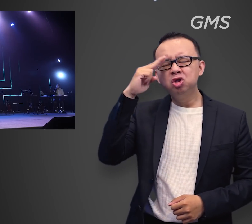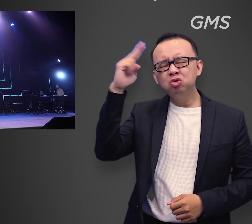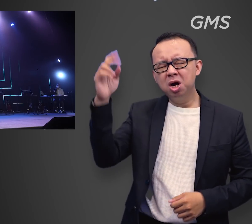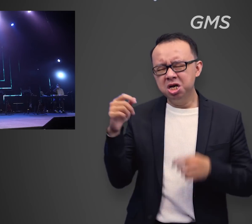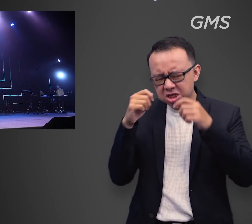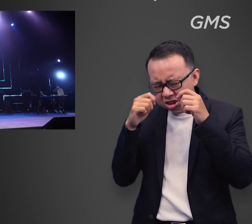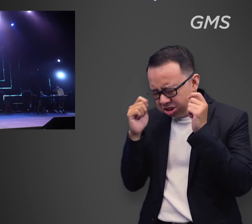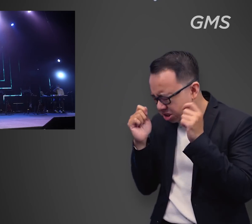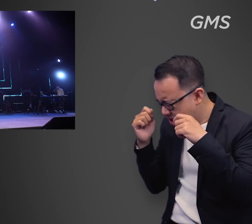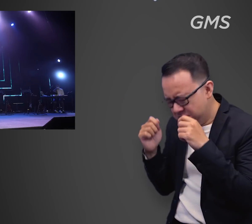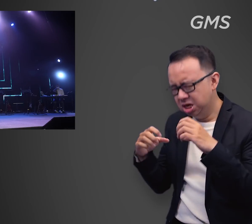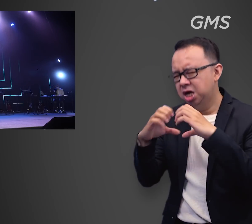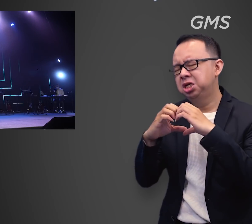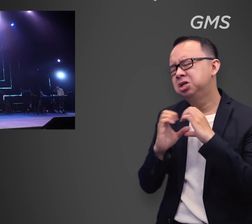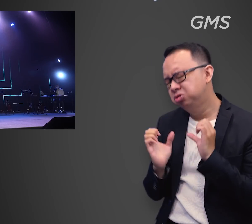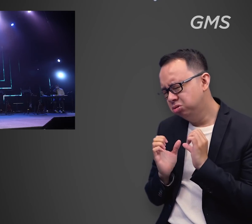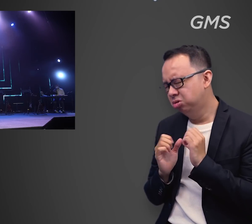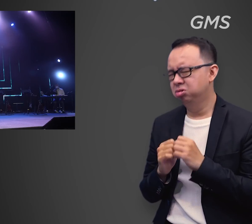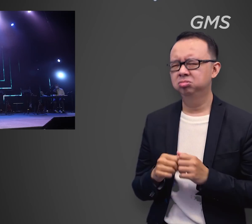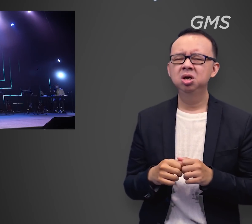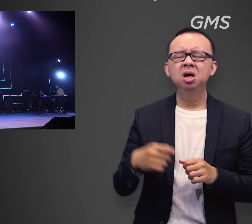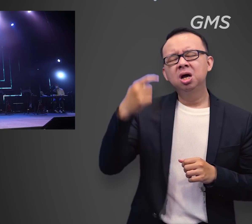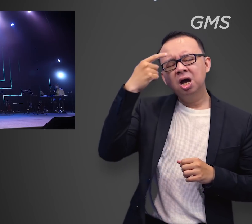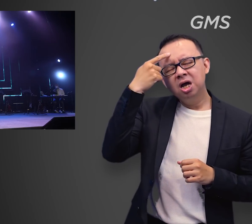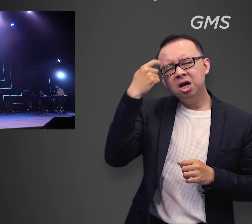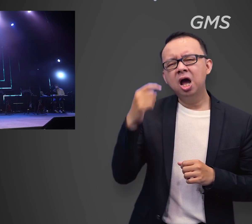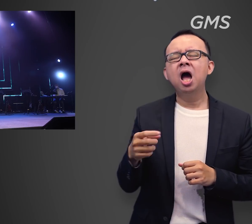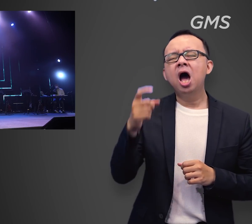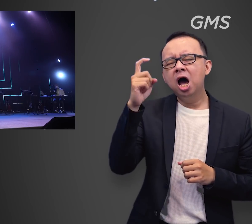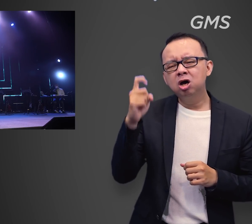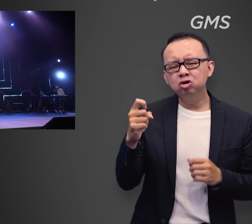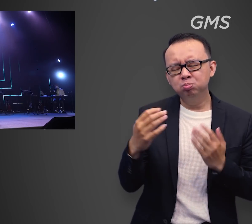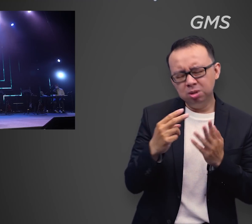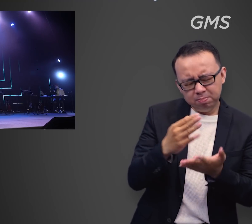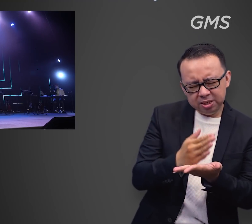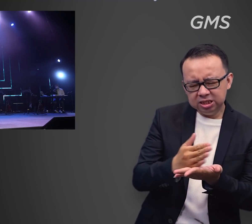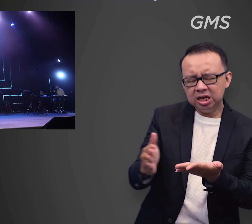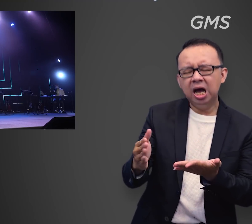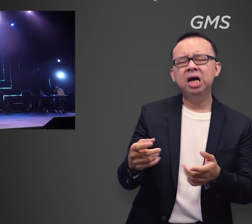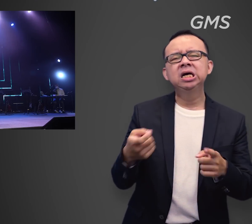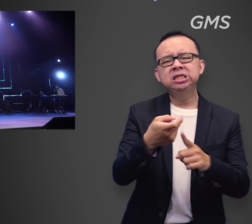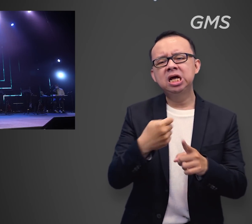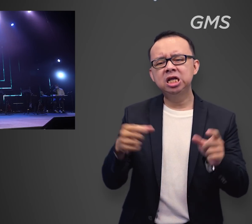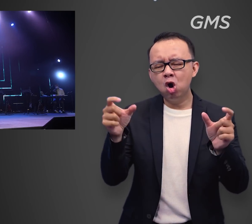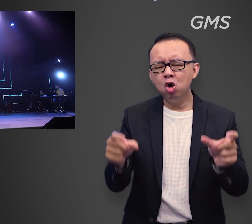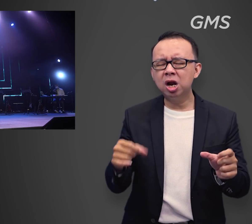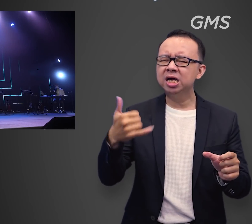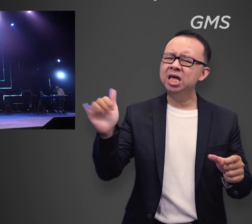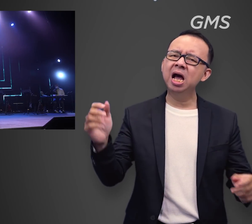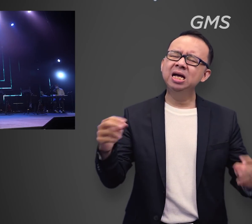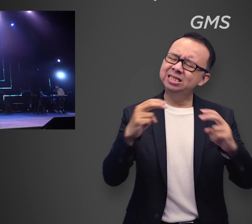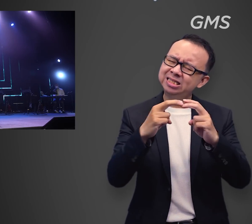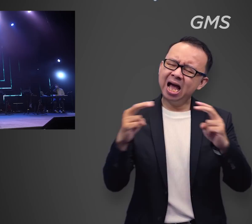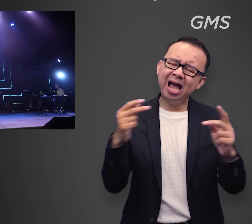Tuhan harus berpisah dengan orang yang sangat dikasihinya. Tuhan harus berpisah dengan orang-orang yang